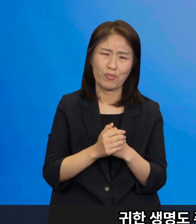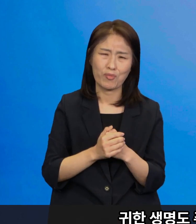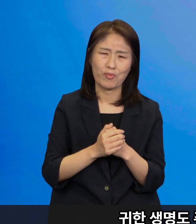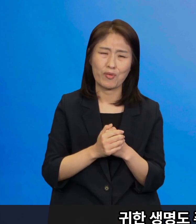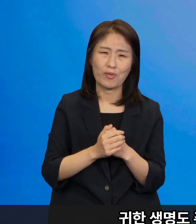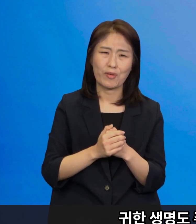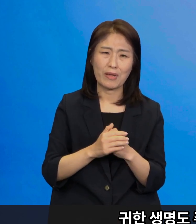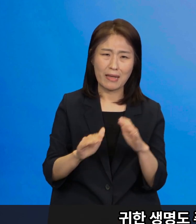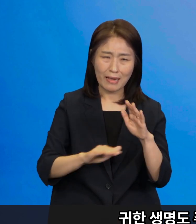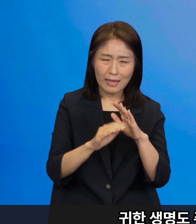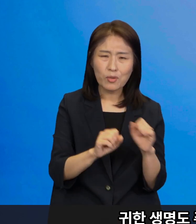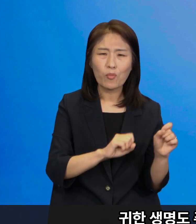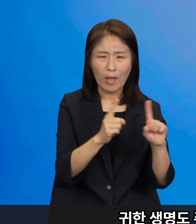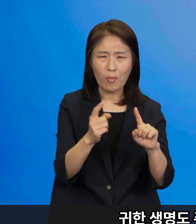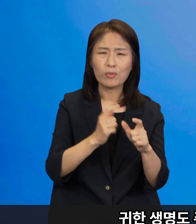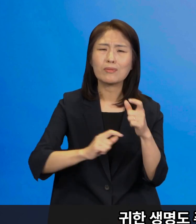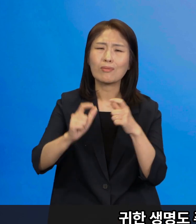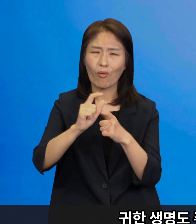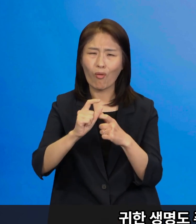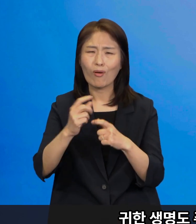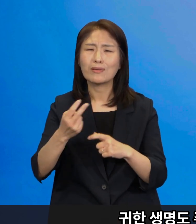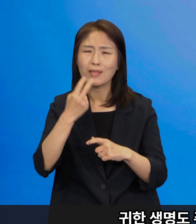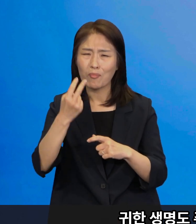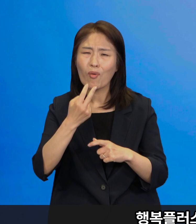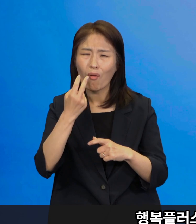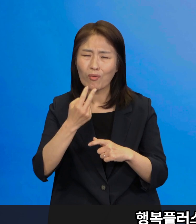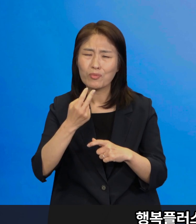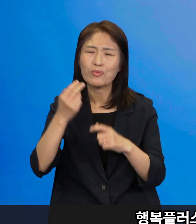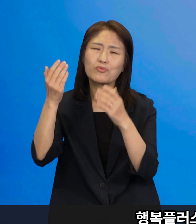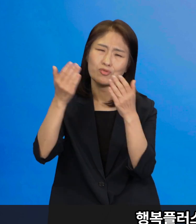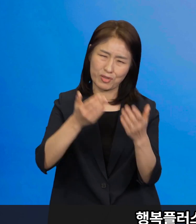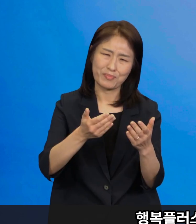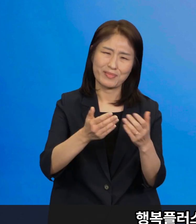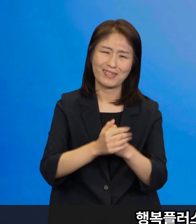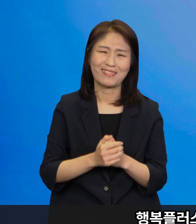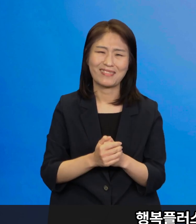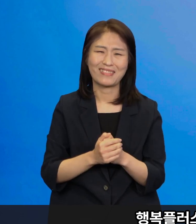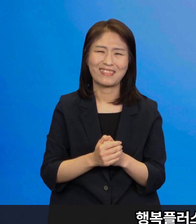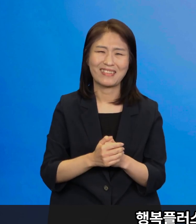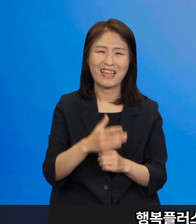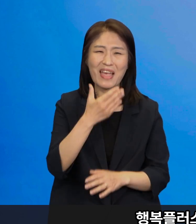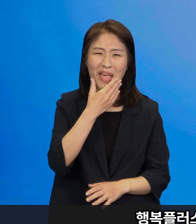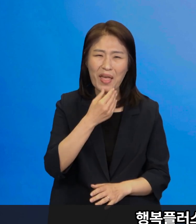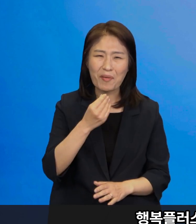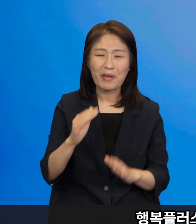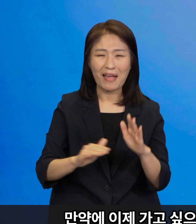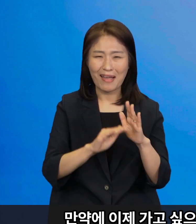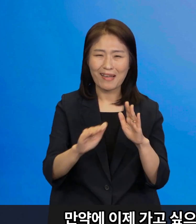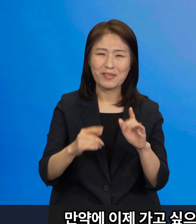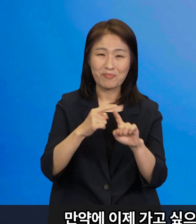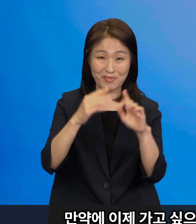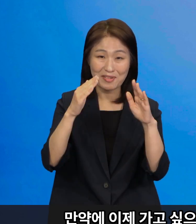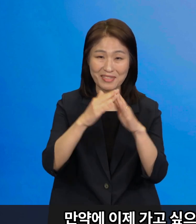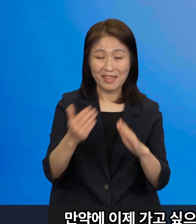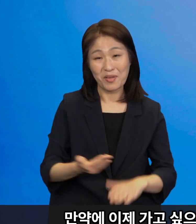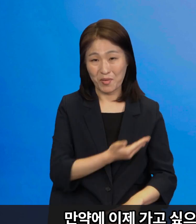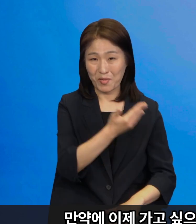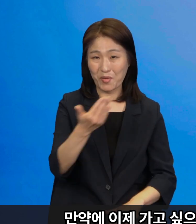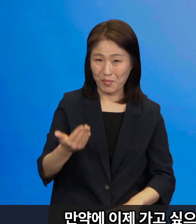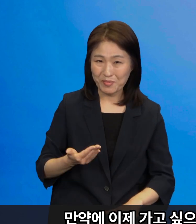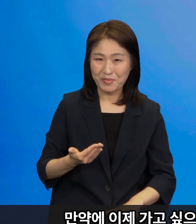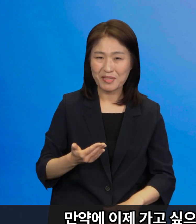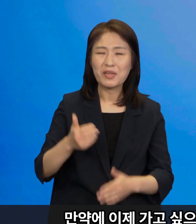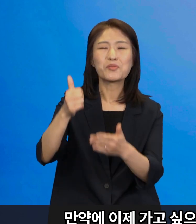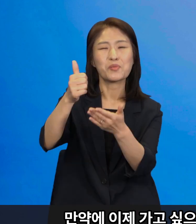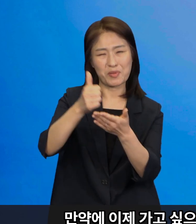생명도 주심에 너무 감사했습니다. 자, 행복플러스에 여러분 초대합니다. 만약에 이제 가고